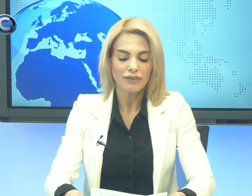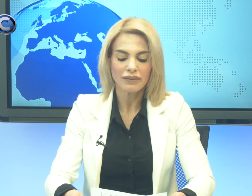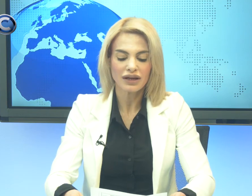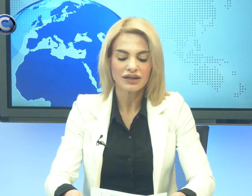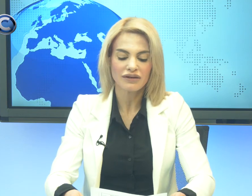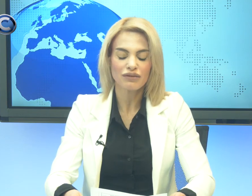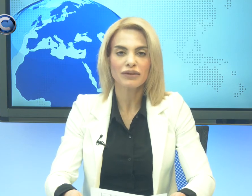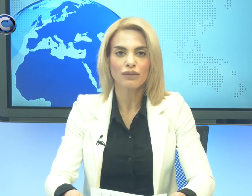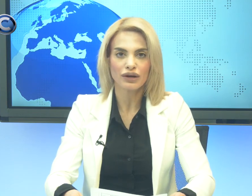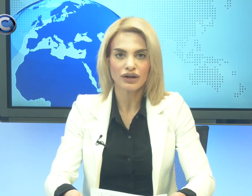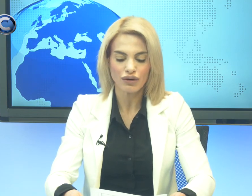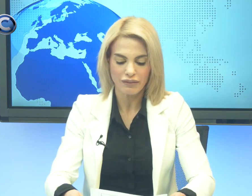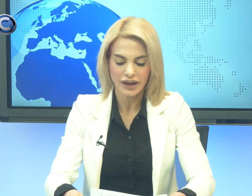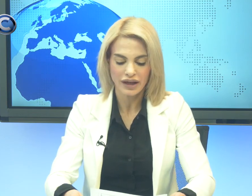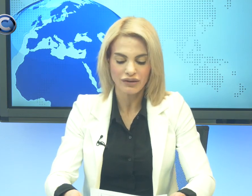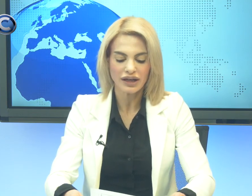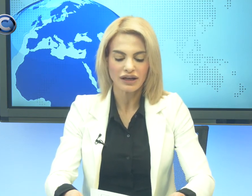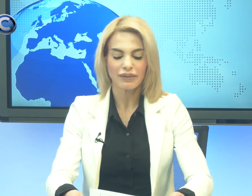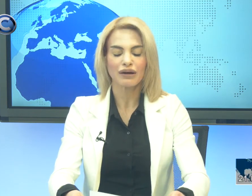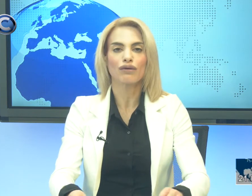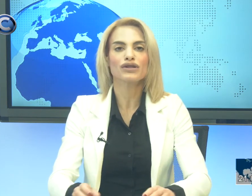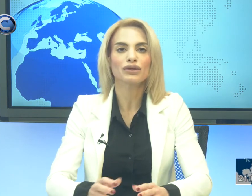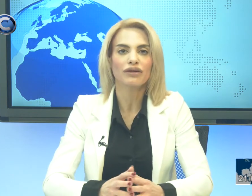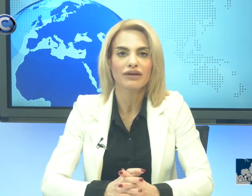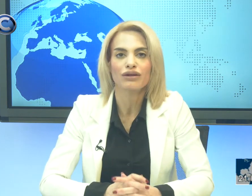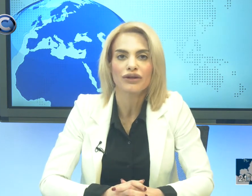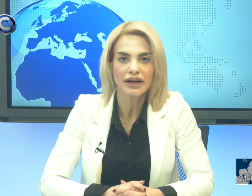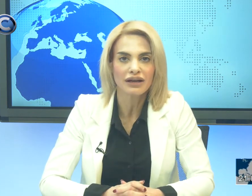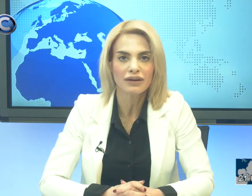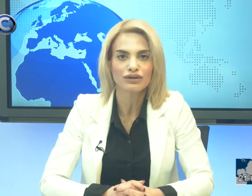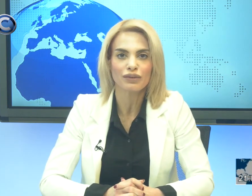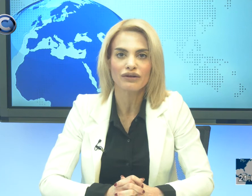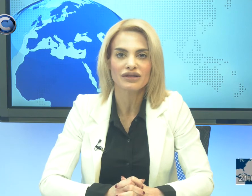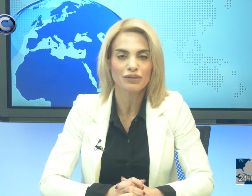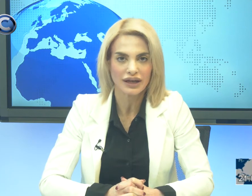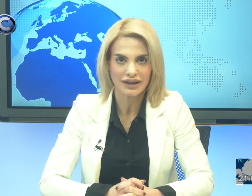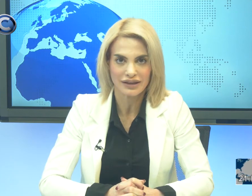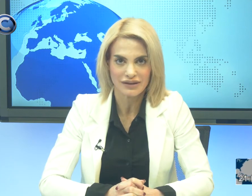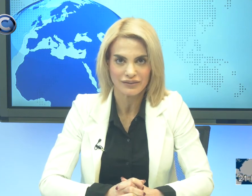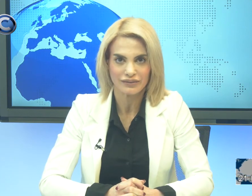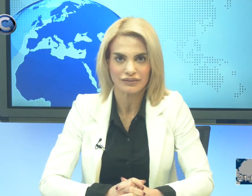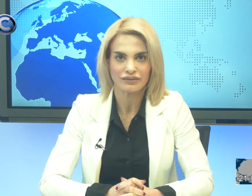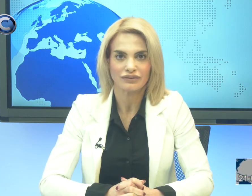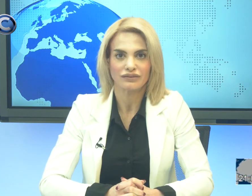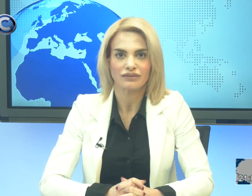Στο σημείο αυτό πάμε να συνδεθούμε με το Προεδρικό Μέγαρο για να παρακολουθήσουμε το διάγγελμα του Πρόεδρου της Δημοκρατίας.